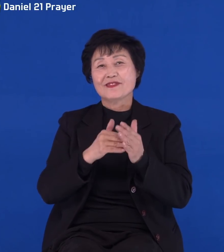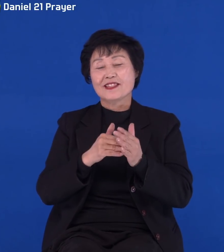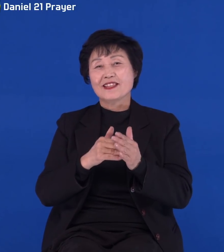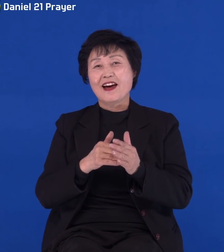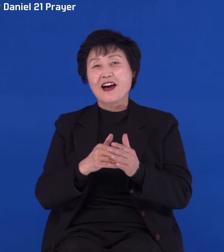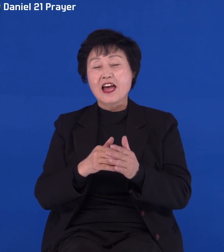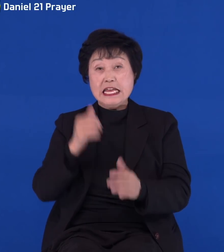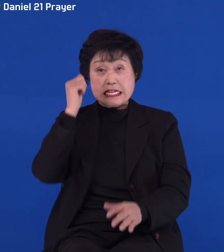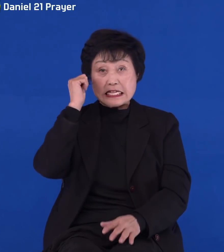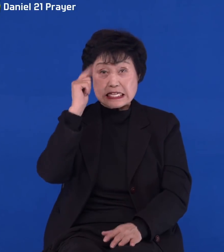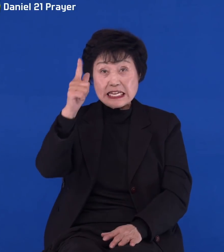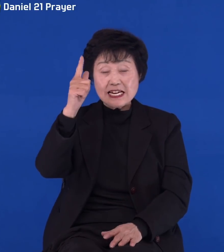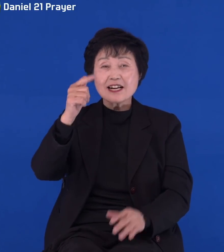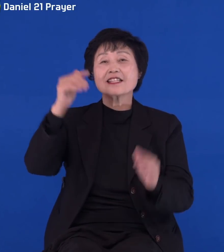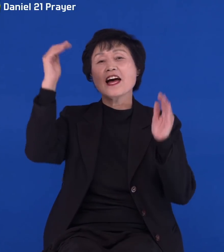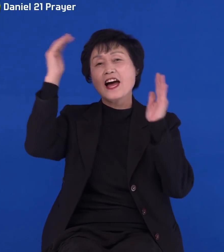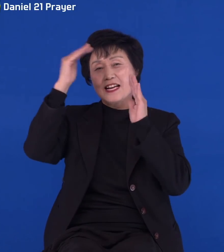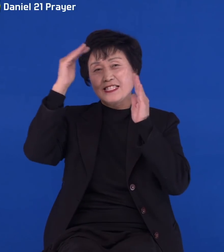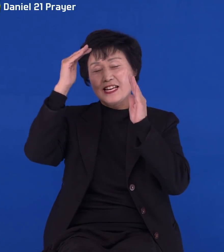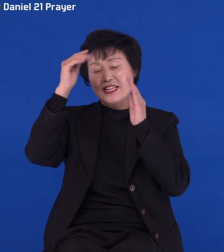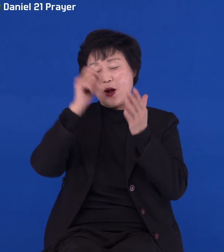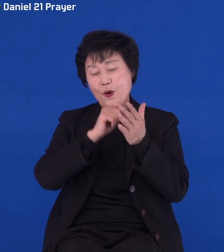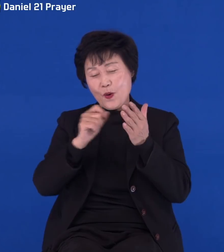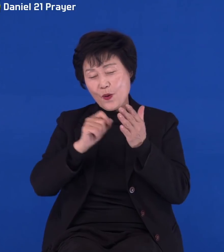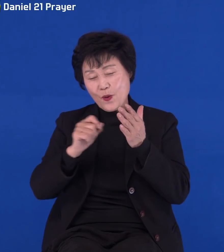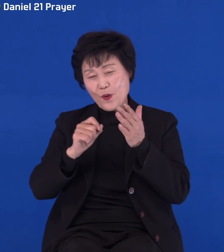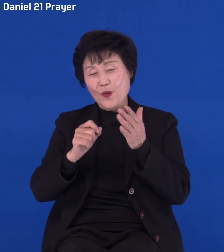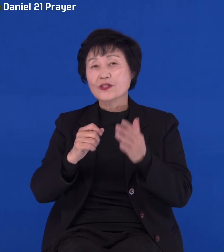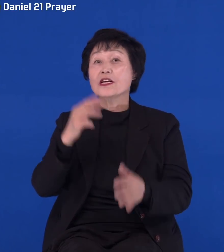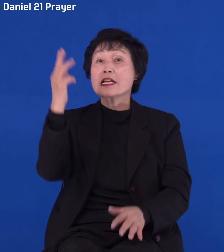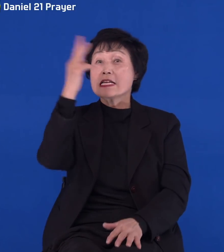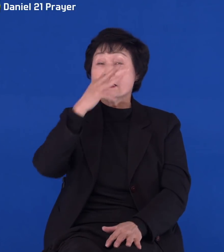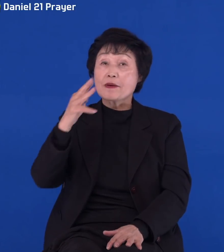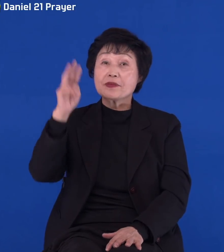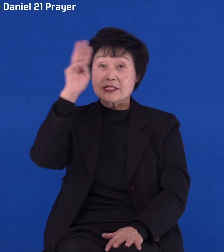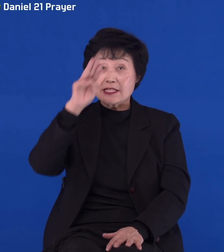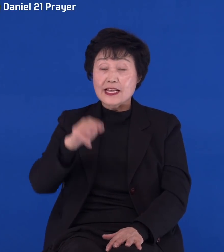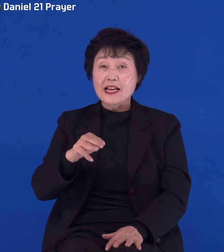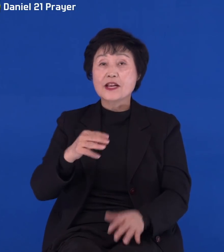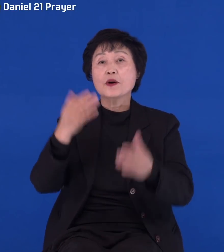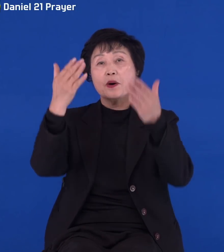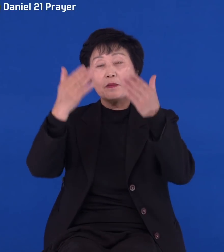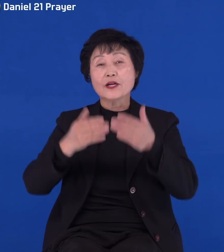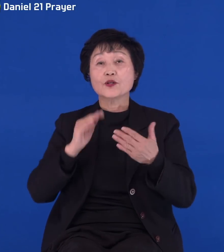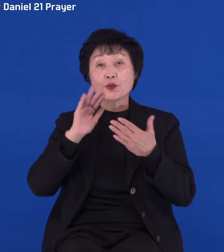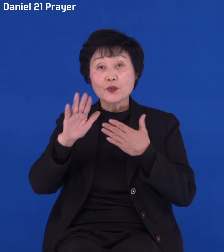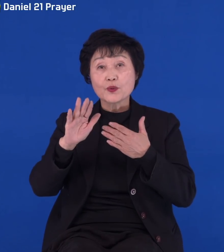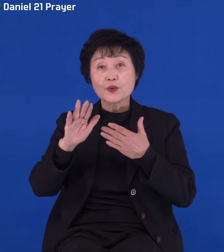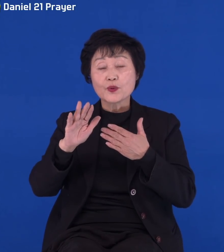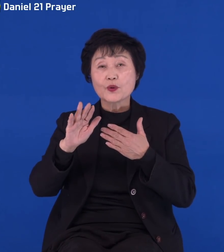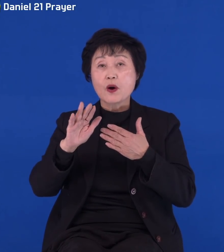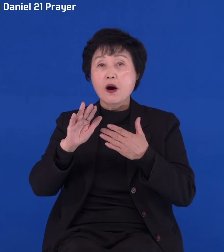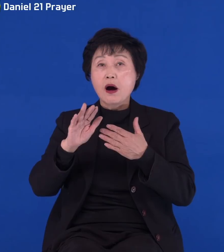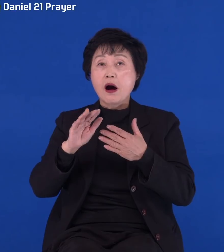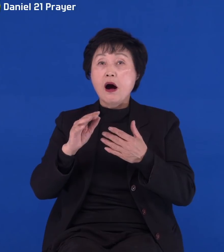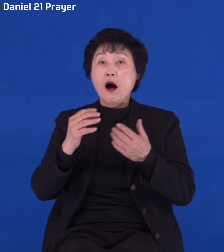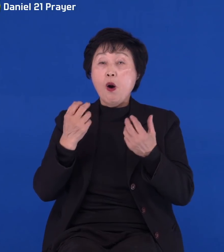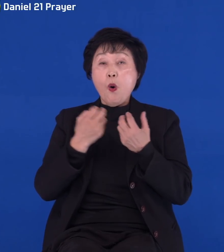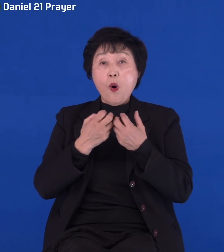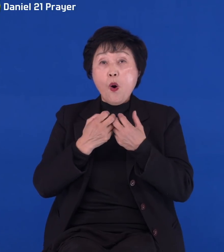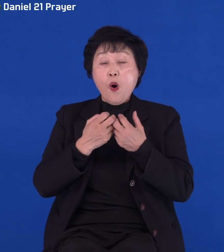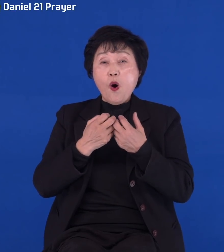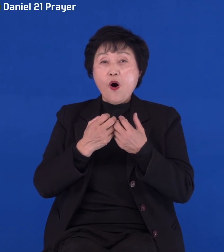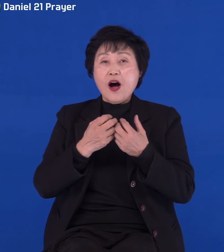뛰어난 학생입니다. 그래서 $3,000를 받고 제가 해마다 중국 선교여행을 갔는데 $3,000가 채워진 거예요. 이게